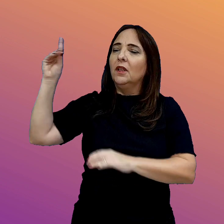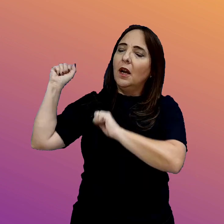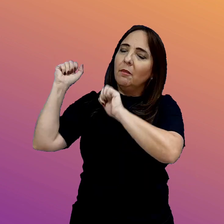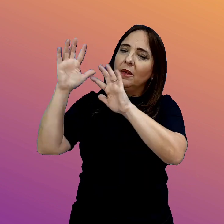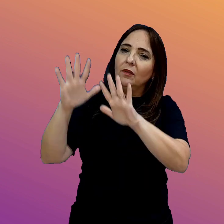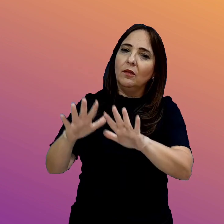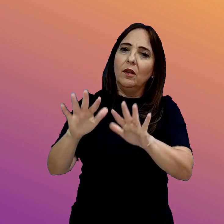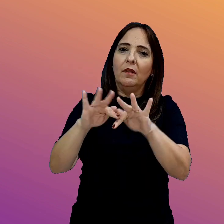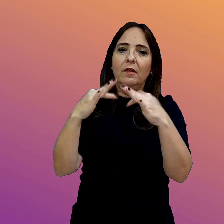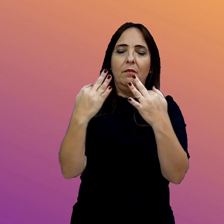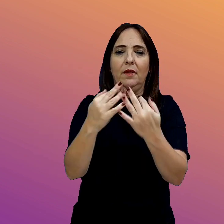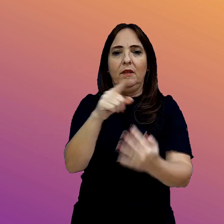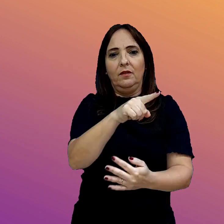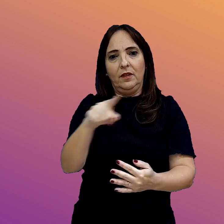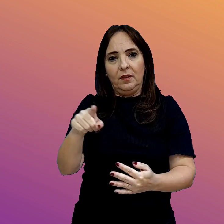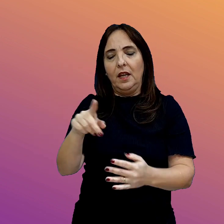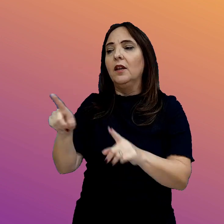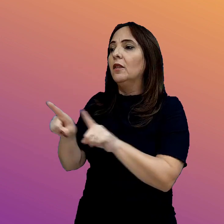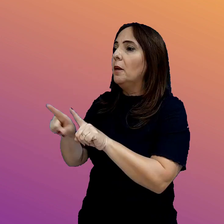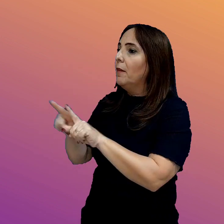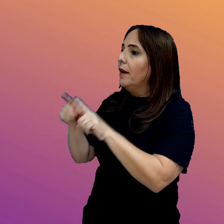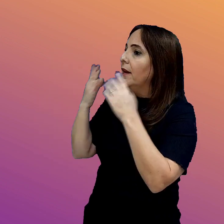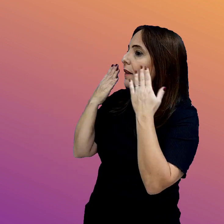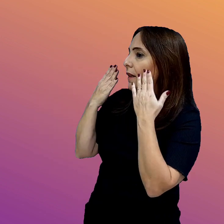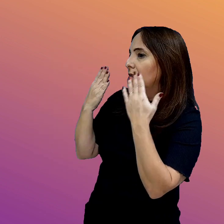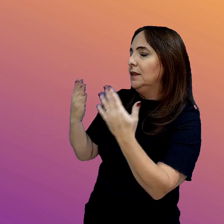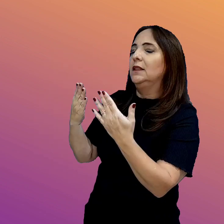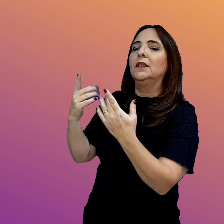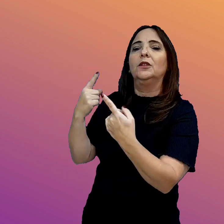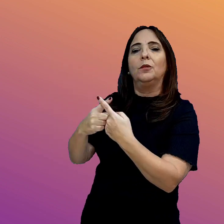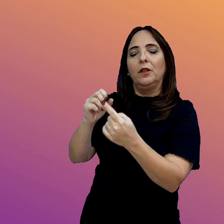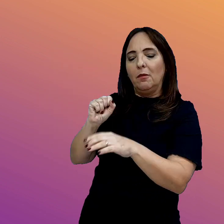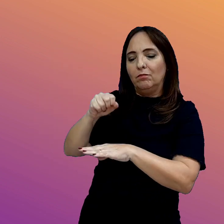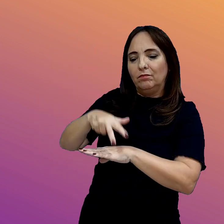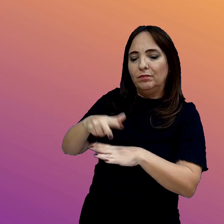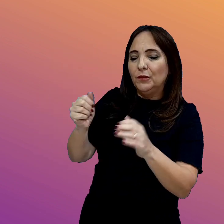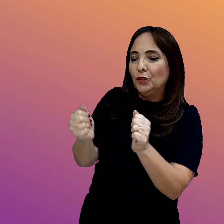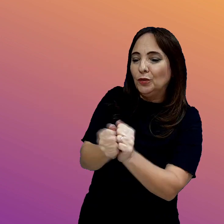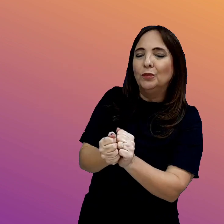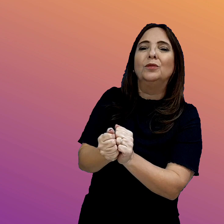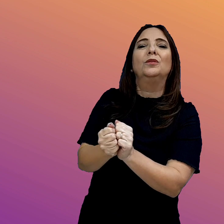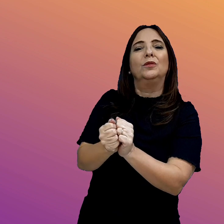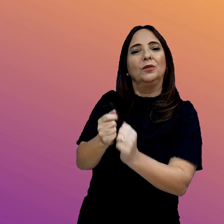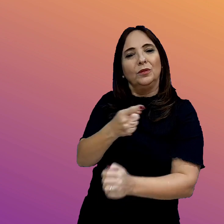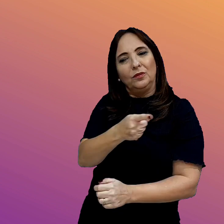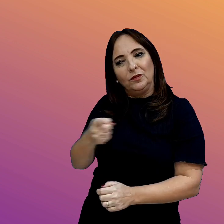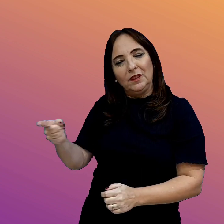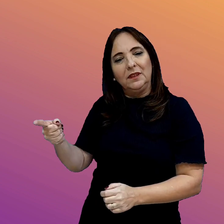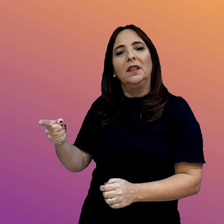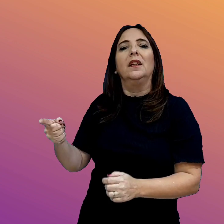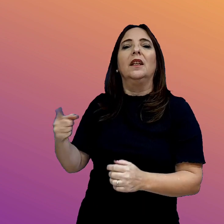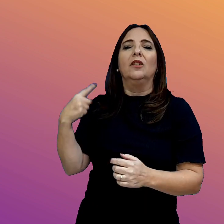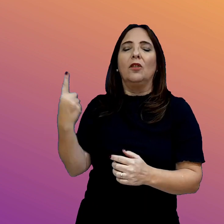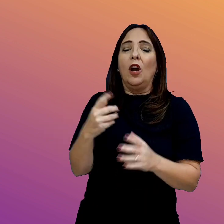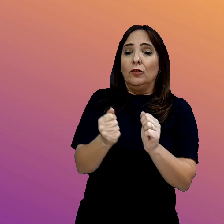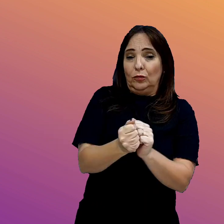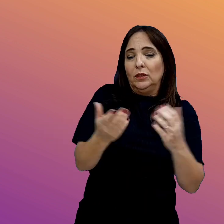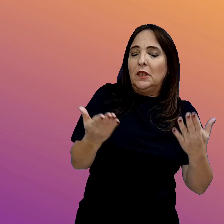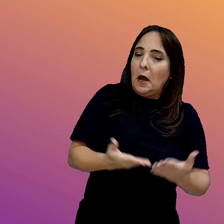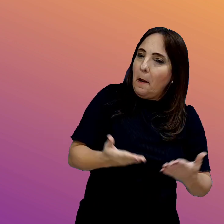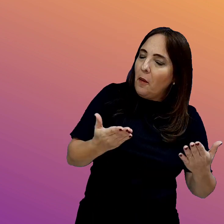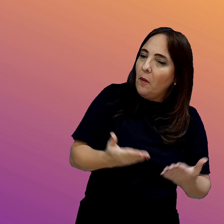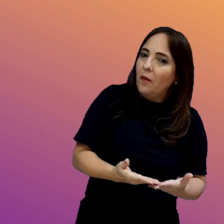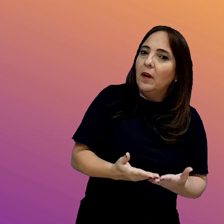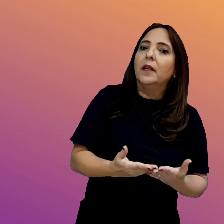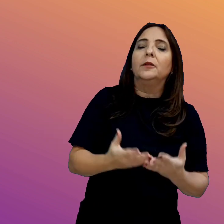agradeço também, meninas, por estar aqui com vocês, né? A gente tem o privilégio de estar juntas agora. E queria deixar